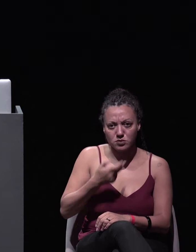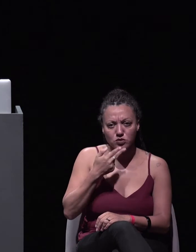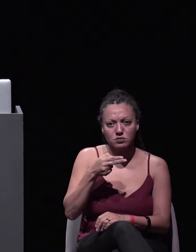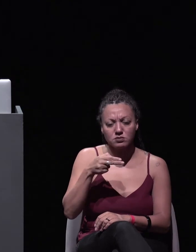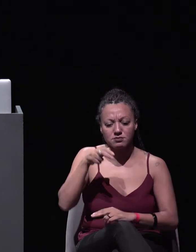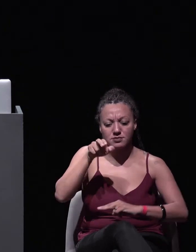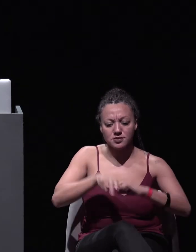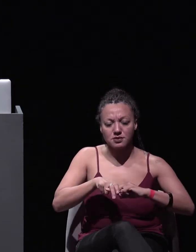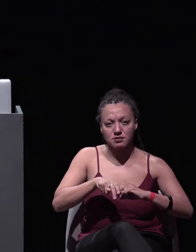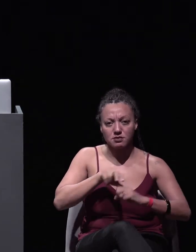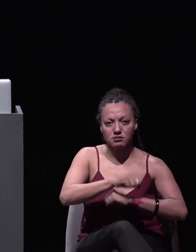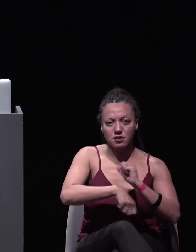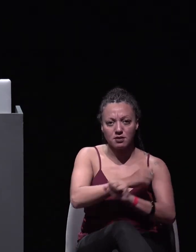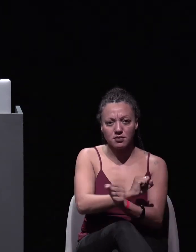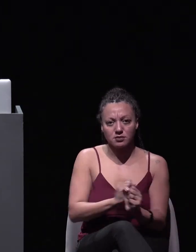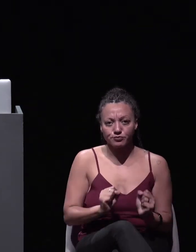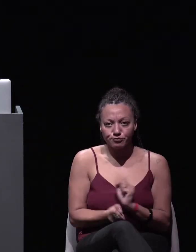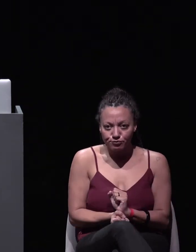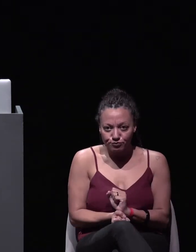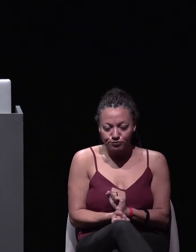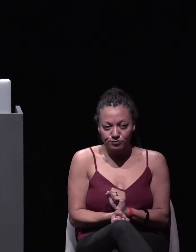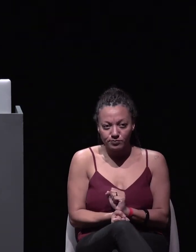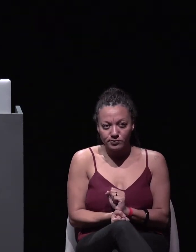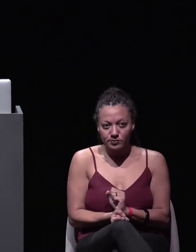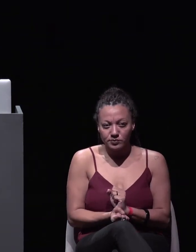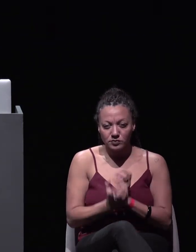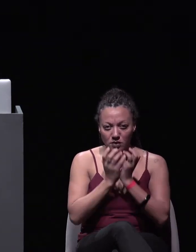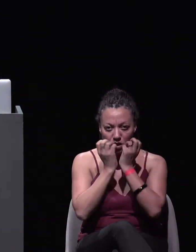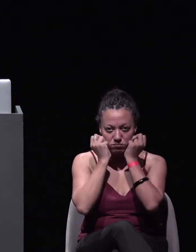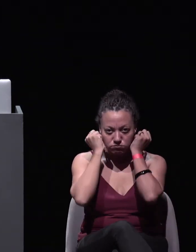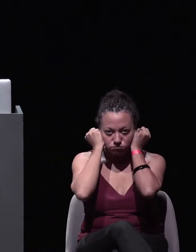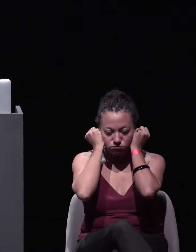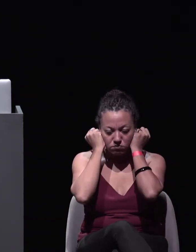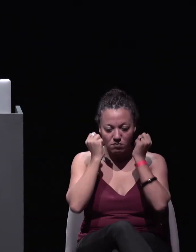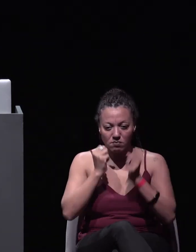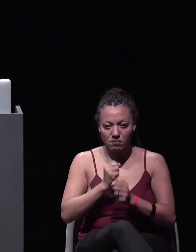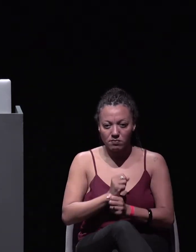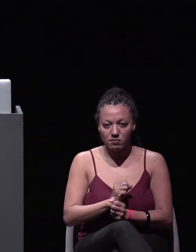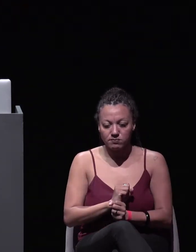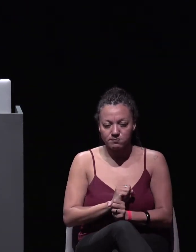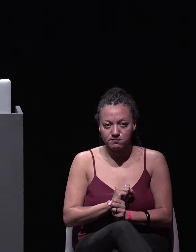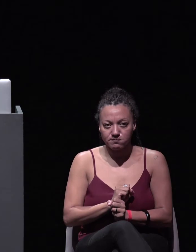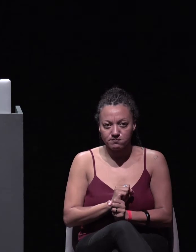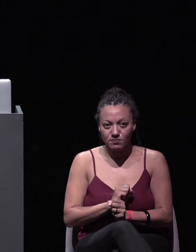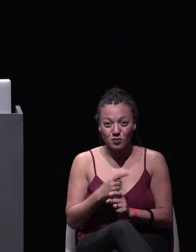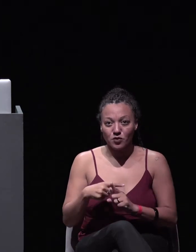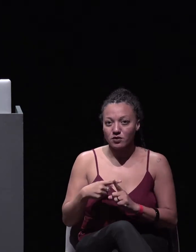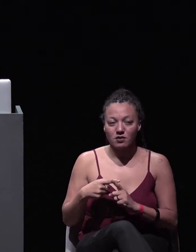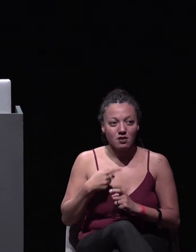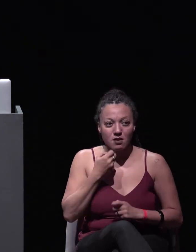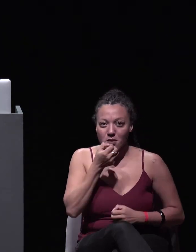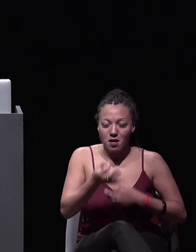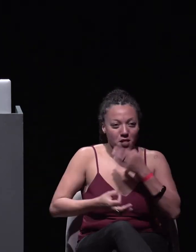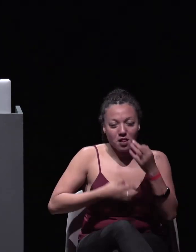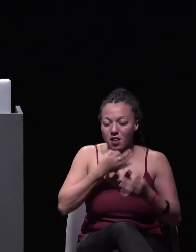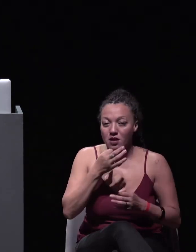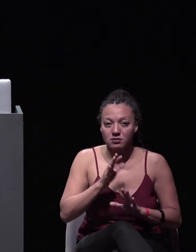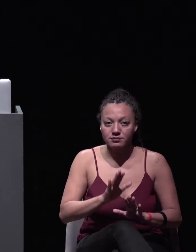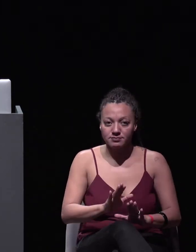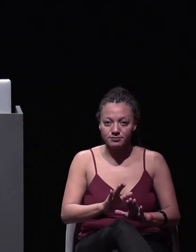cadeira e amordaçado, né? Porque ele mandava ele ficar quieto, ele não ficava, enfim. Então, tem toda uma